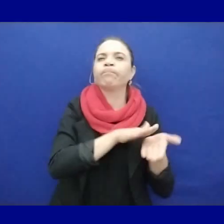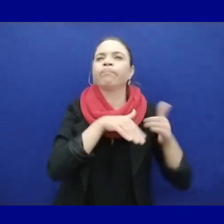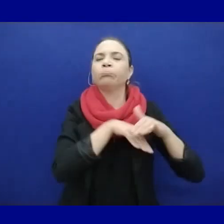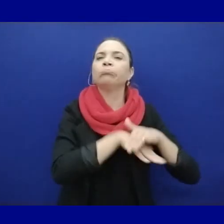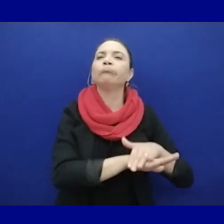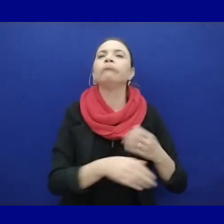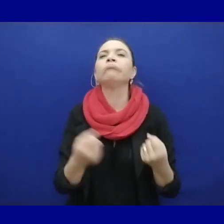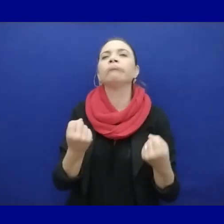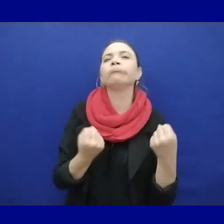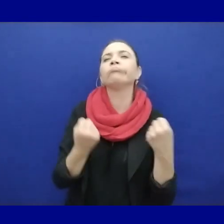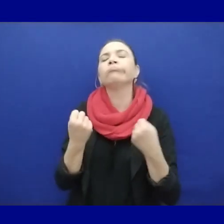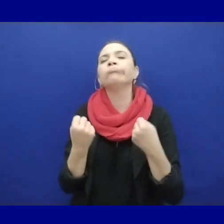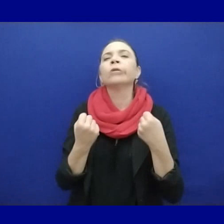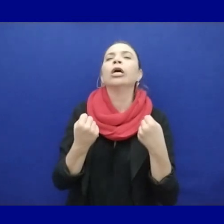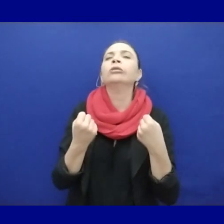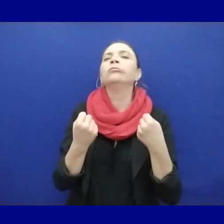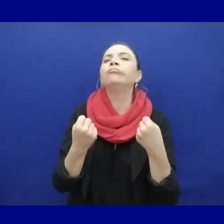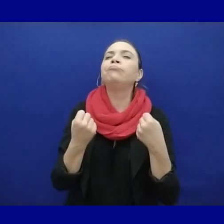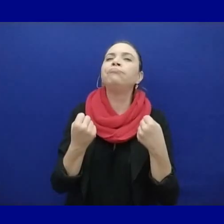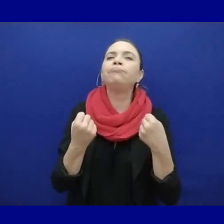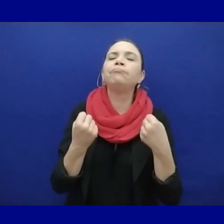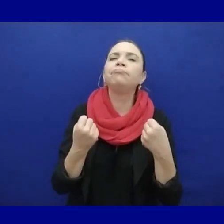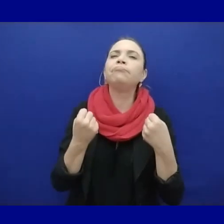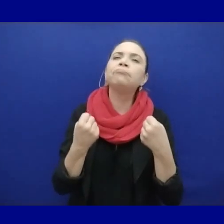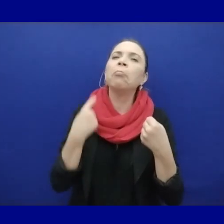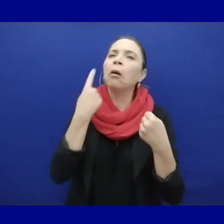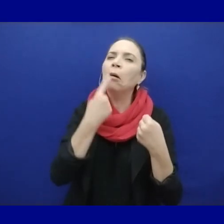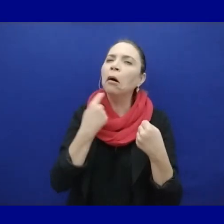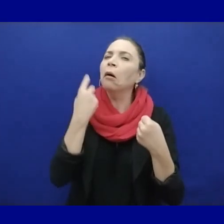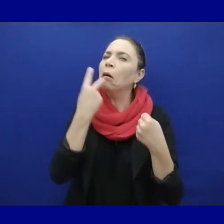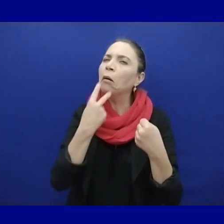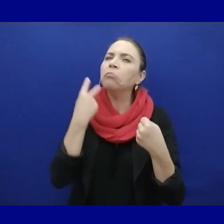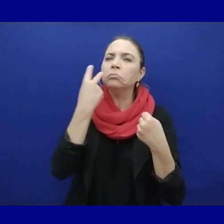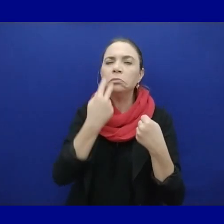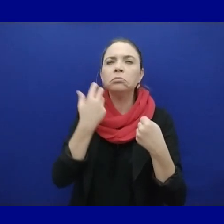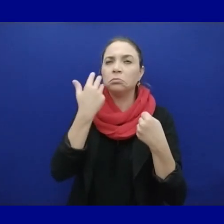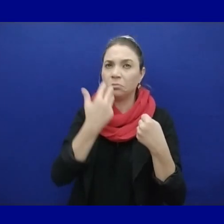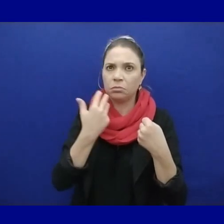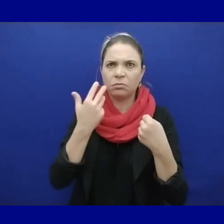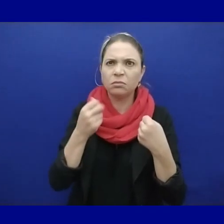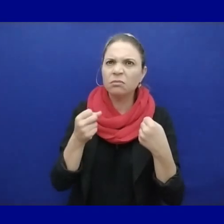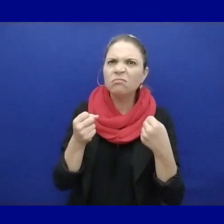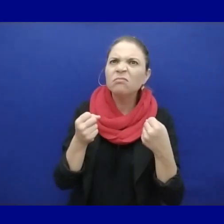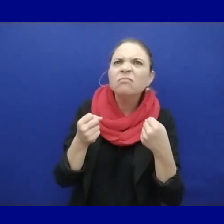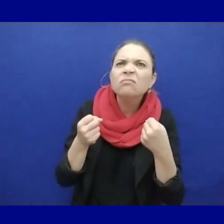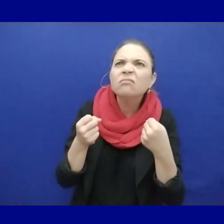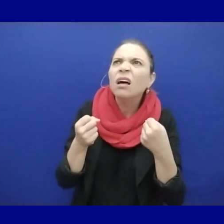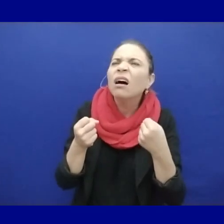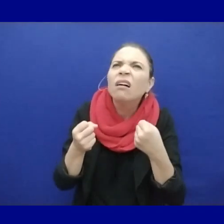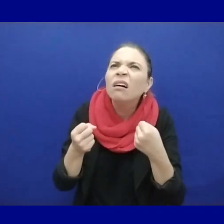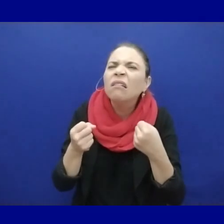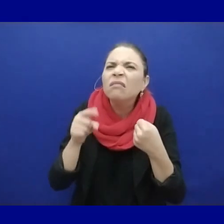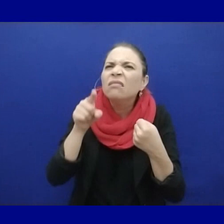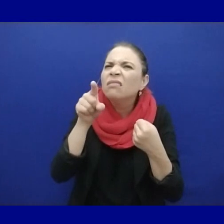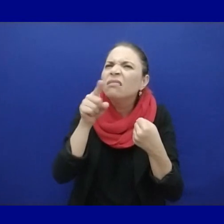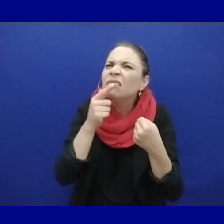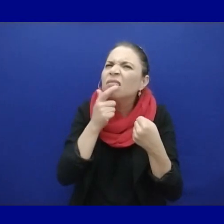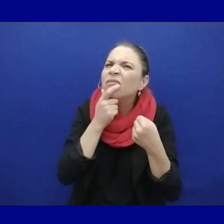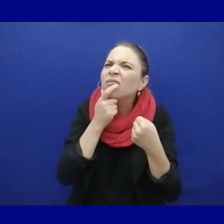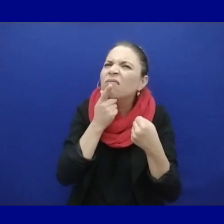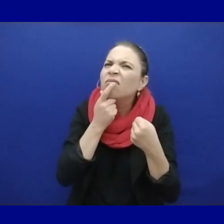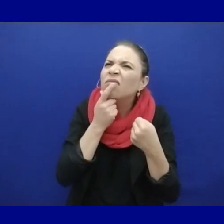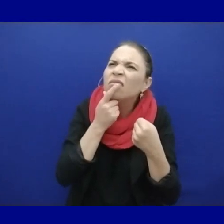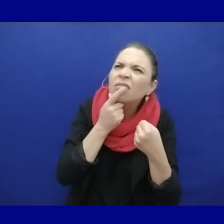com segurança. Depois de algumas horas de viagem, percebeu que um trecho